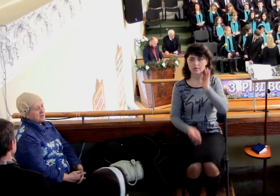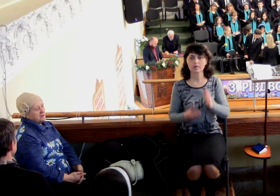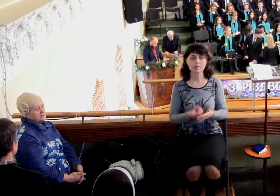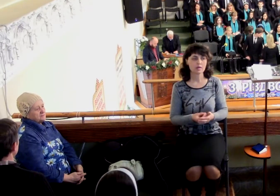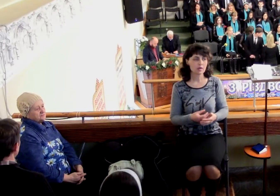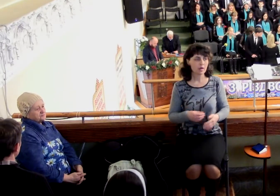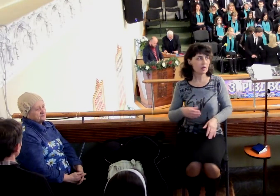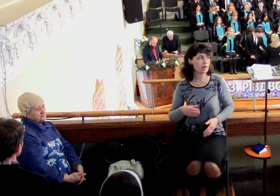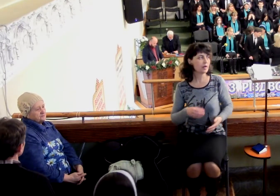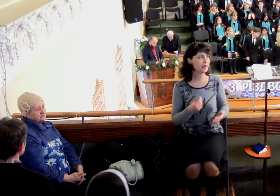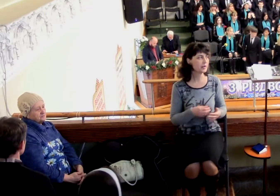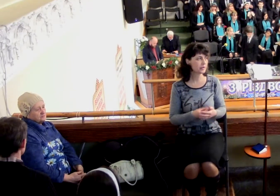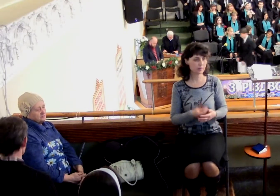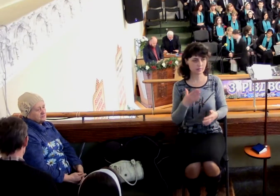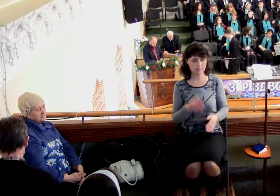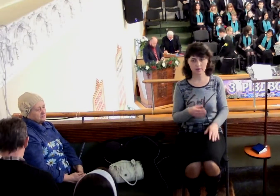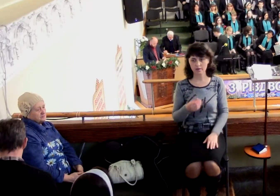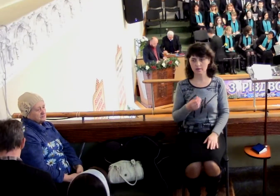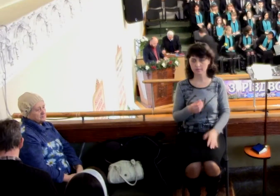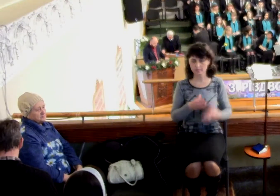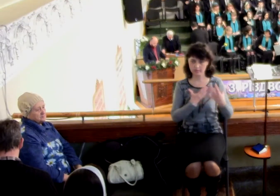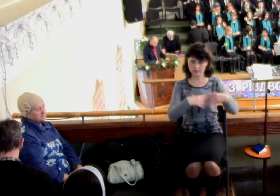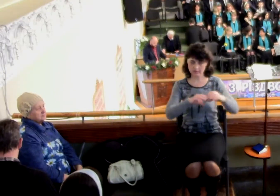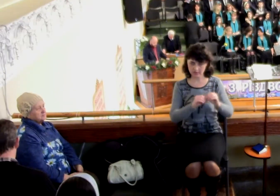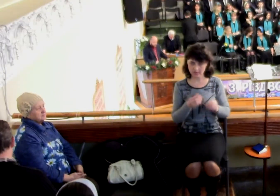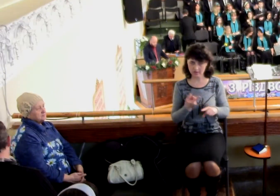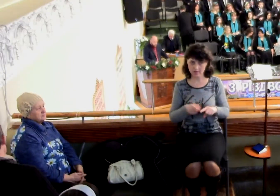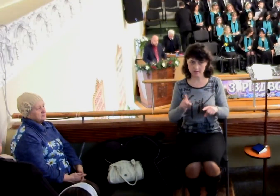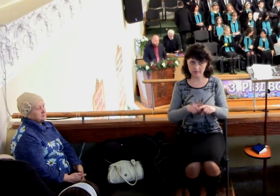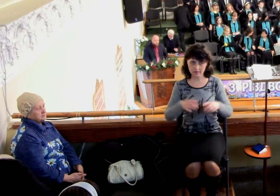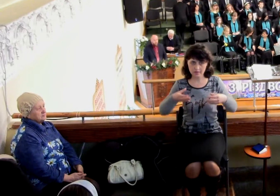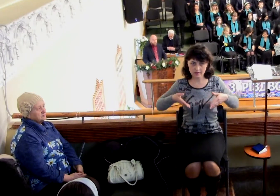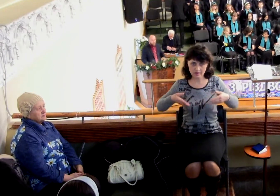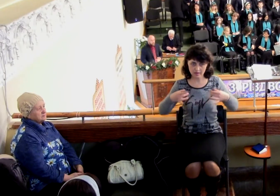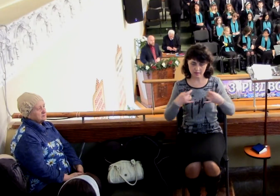дорогая церковь, братья и сестры, в этот торжественный для нас